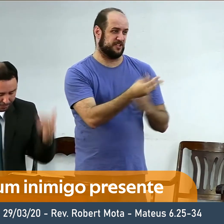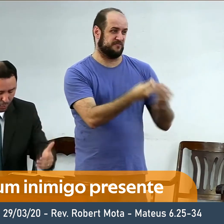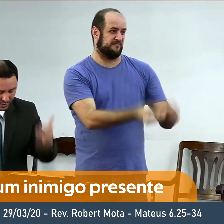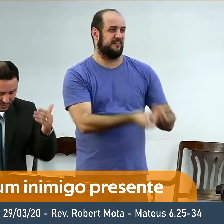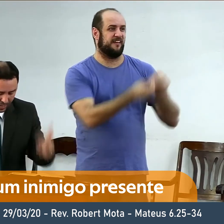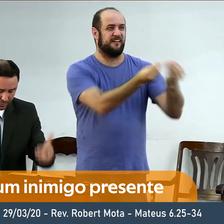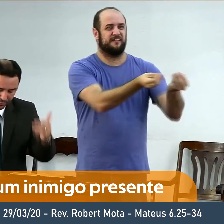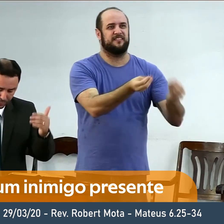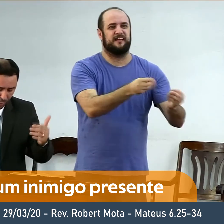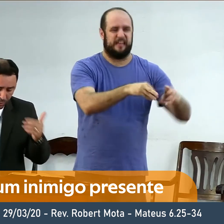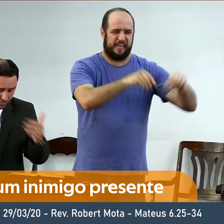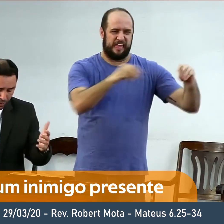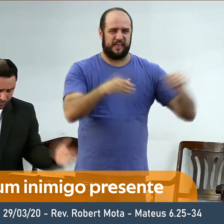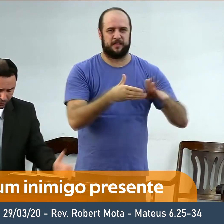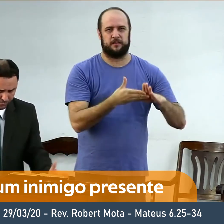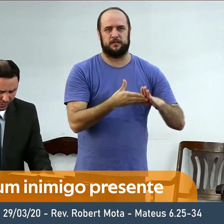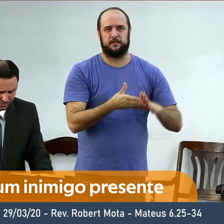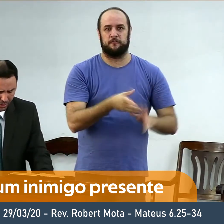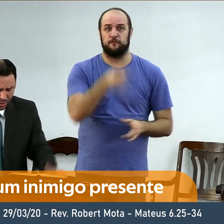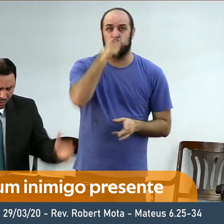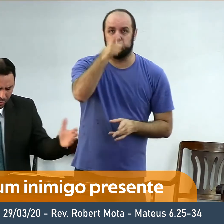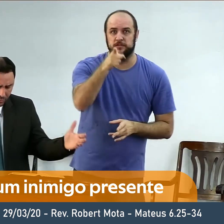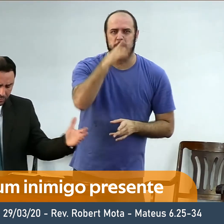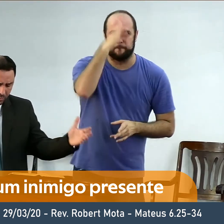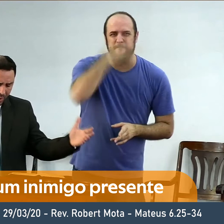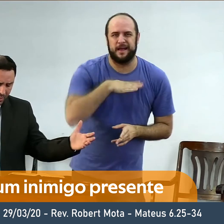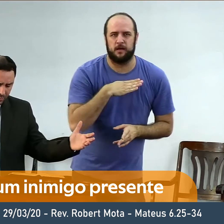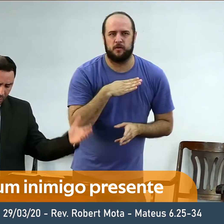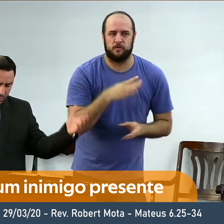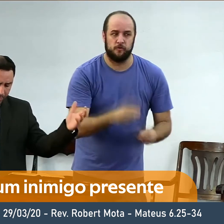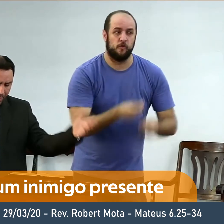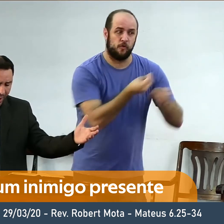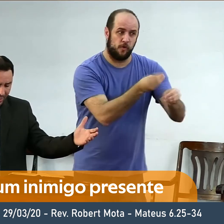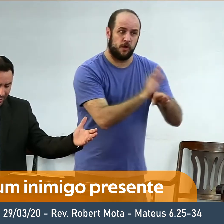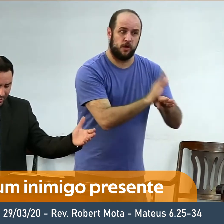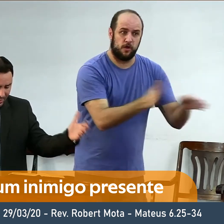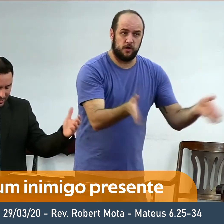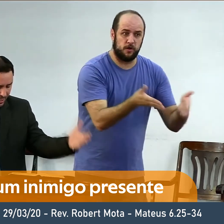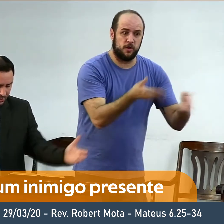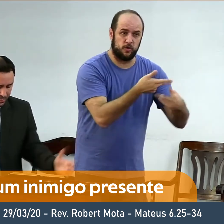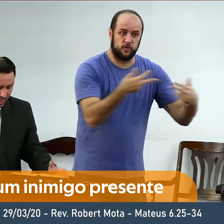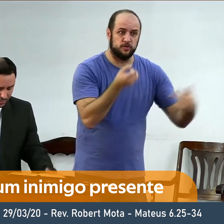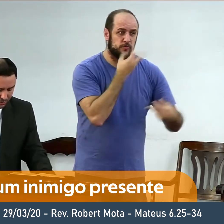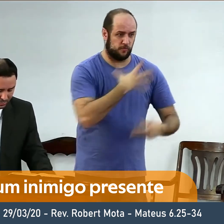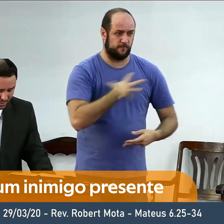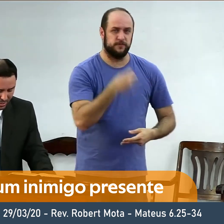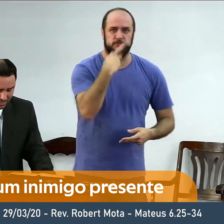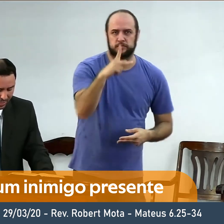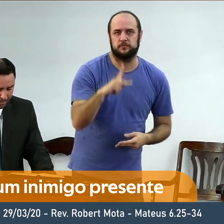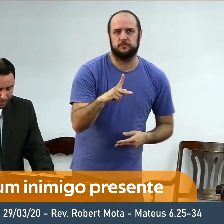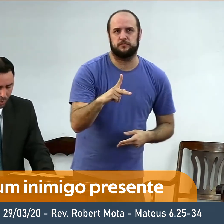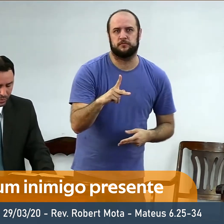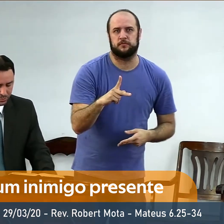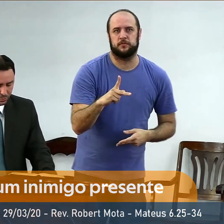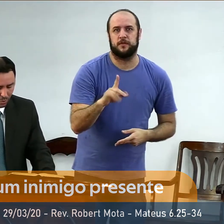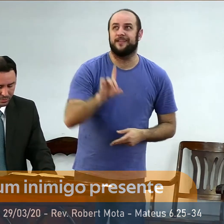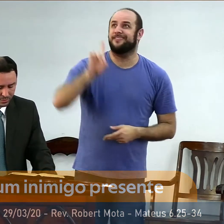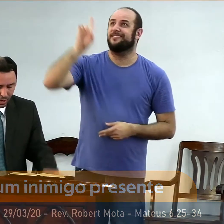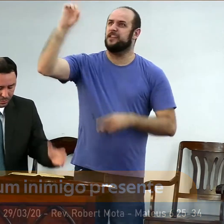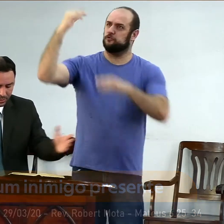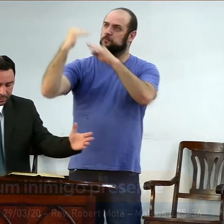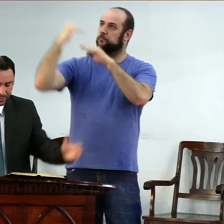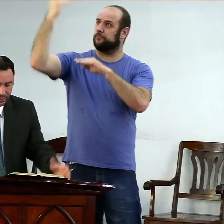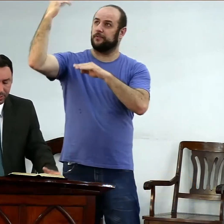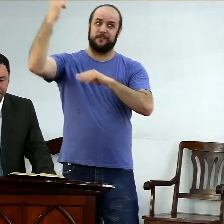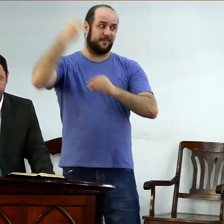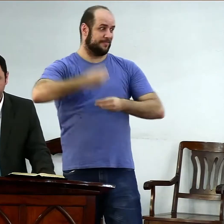sabeis dar boas dádivas aos vossos filhos, quanto mais vosso Pai, que está nos céus, dará boas coisas